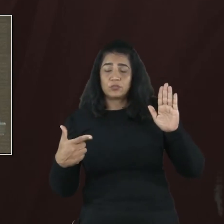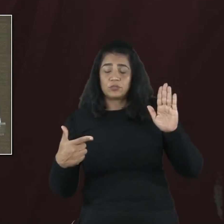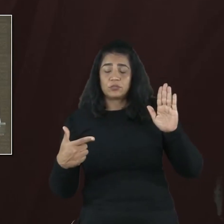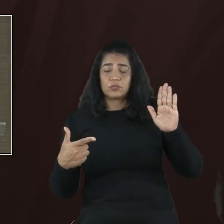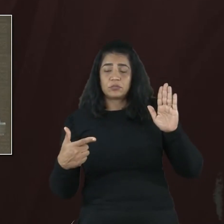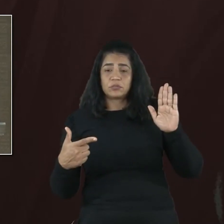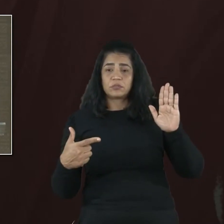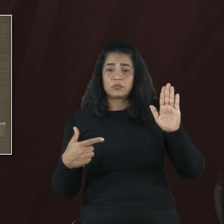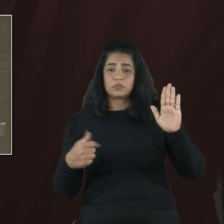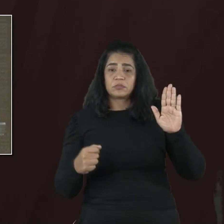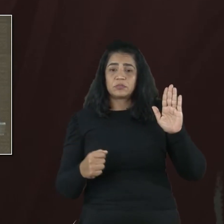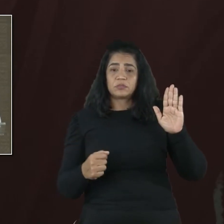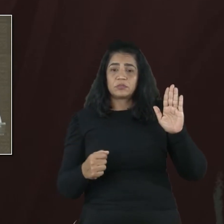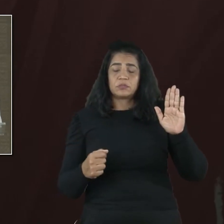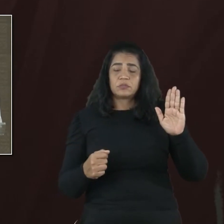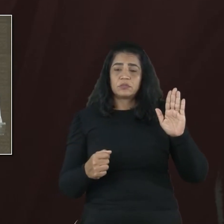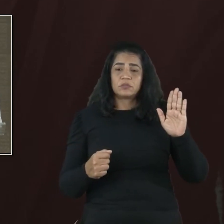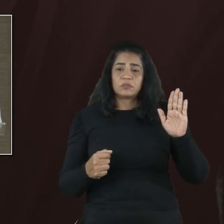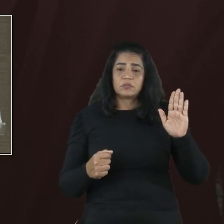22,